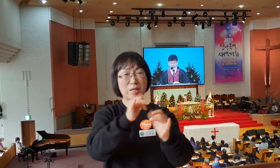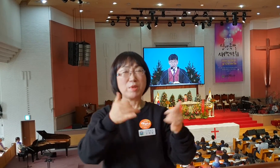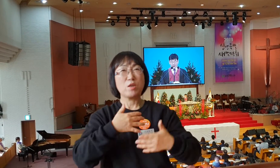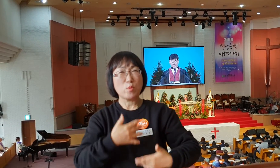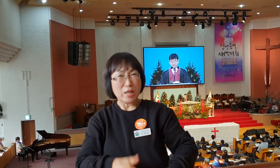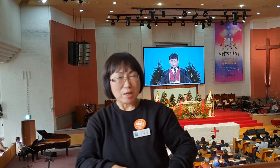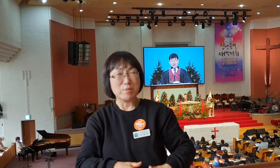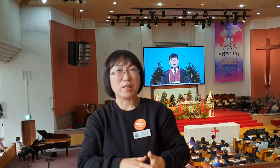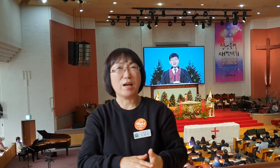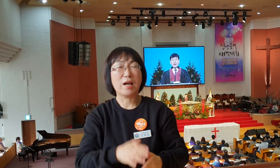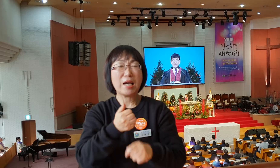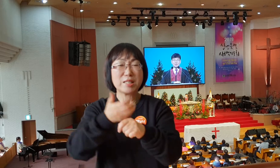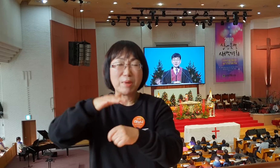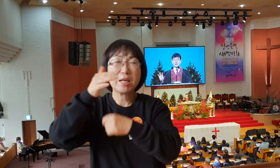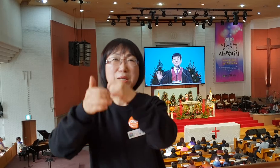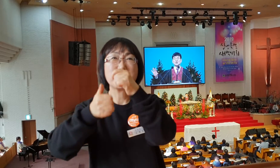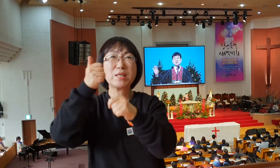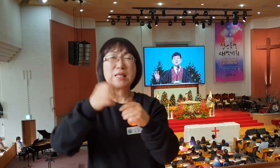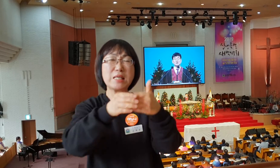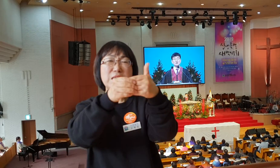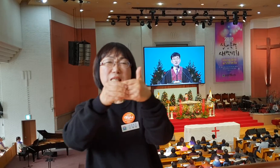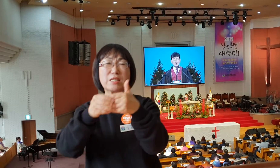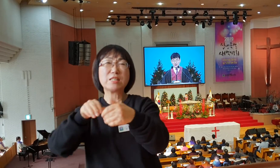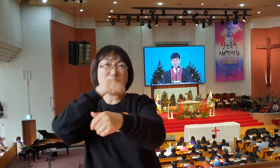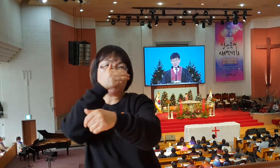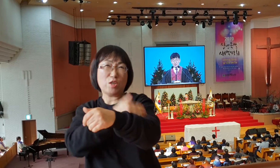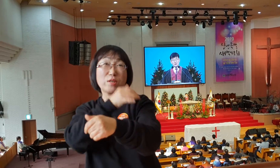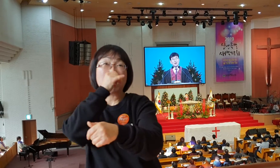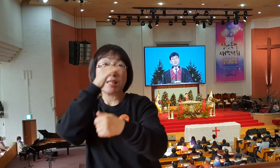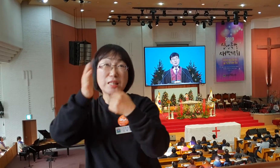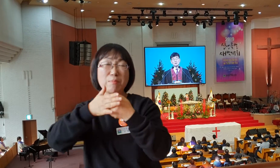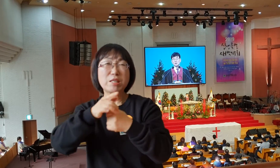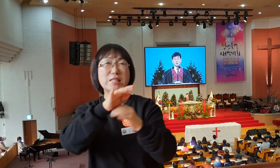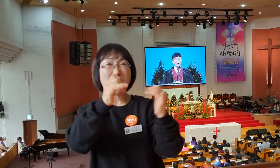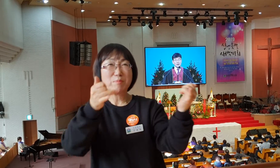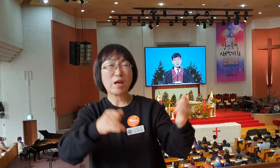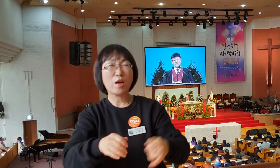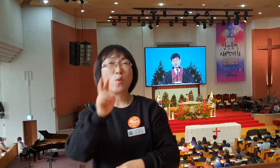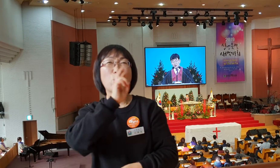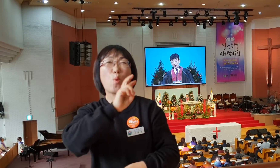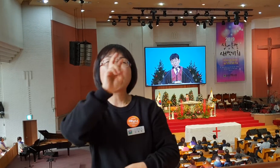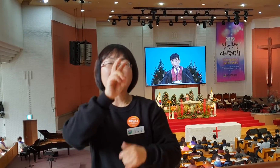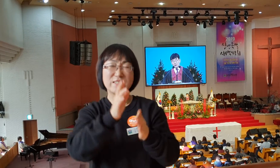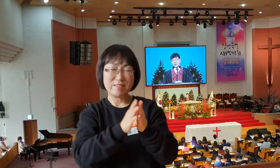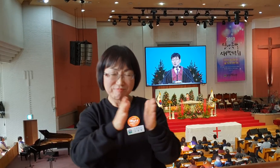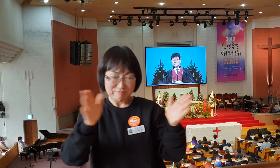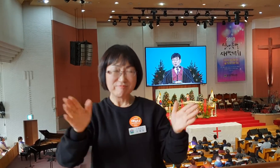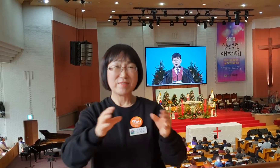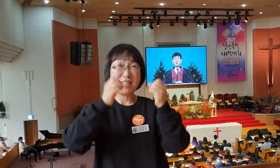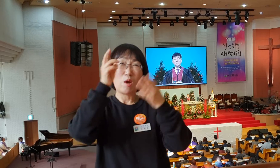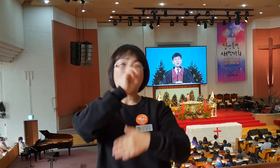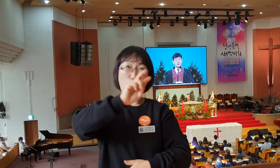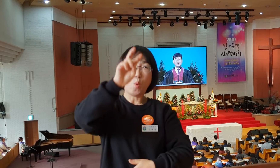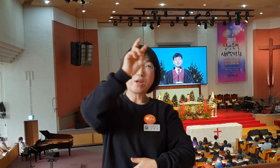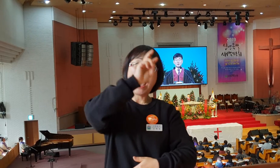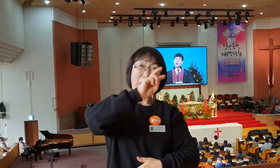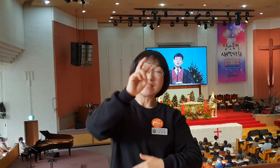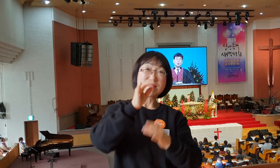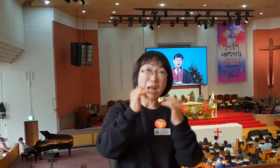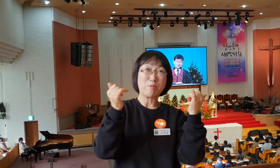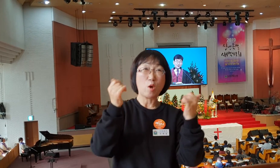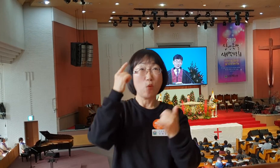연약합니다 하지만 하나님이 이끄시는 능력이 있기에 이 사람들은 노래하기 시작하는 거예요 새로운 노래로 노래하는